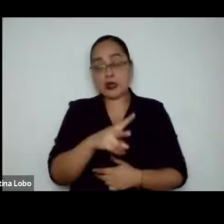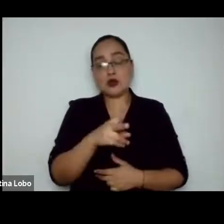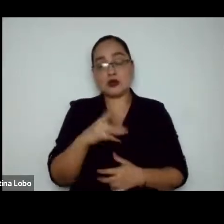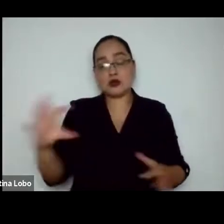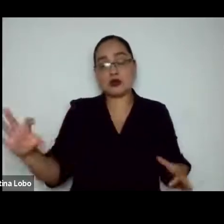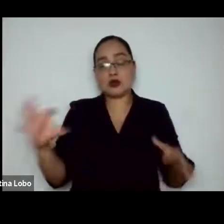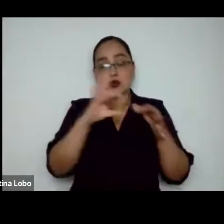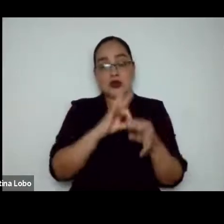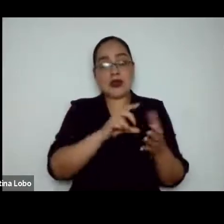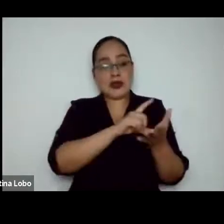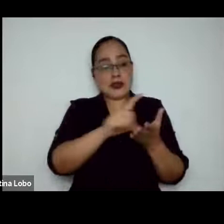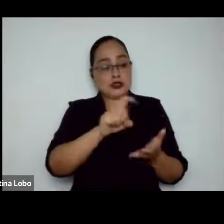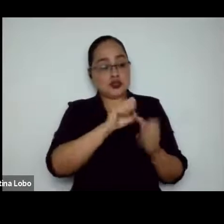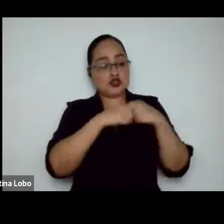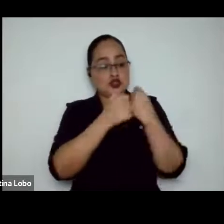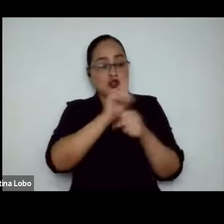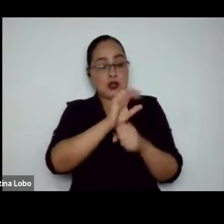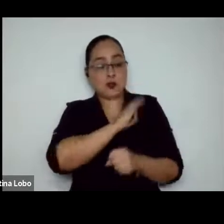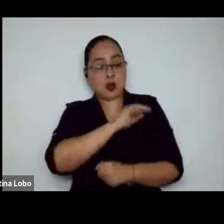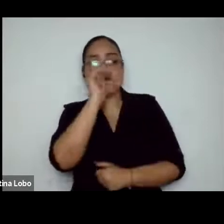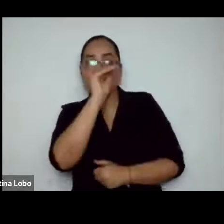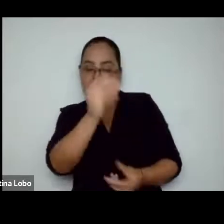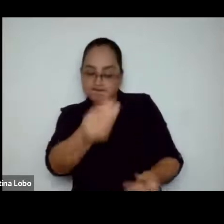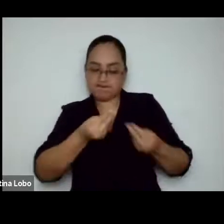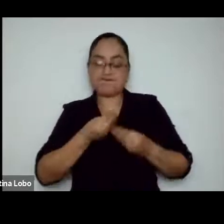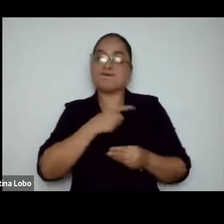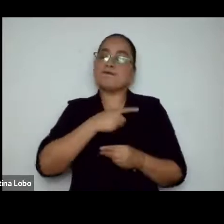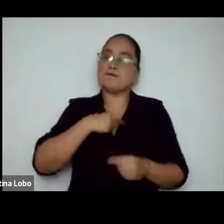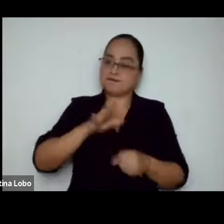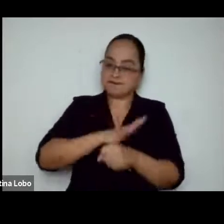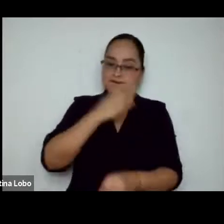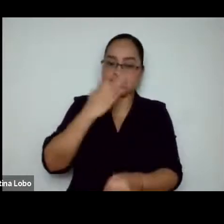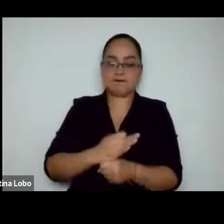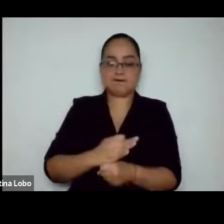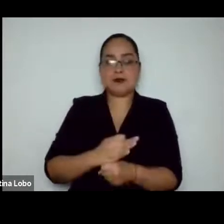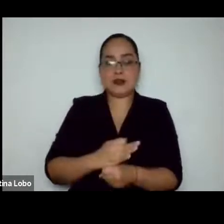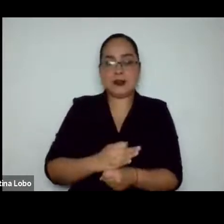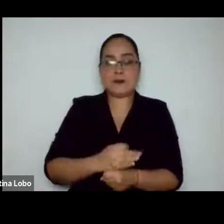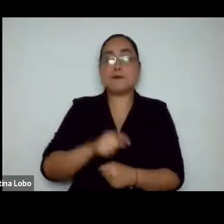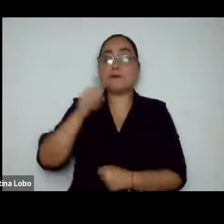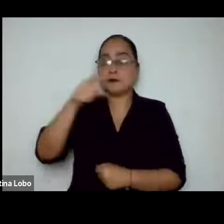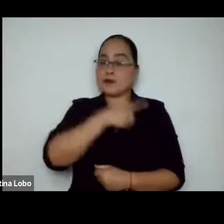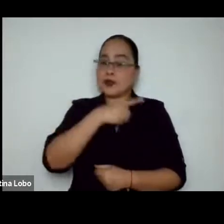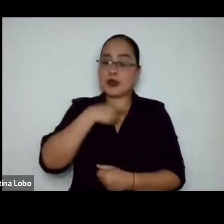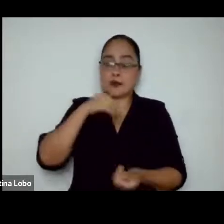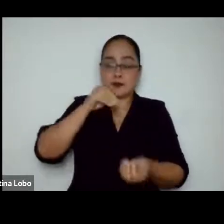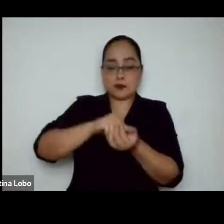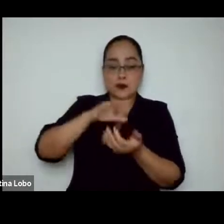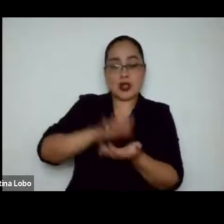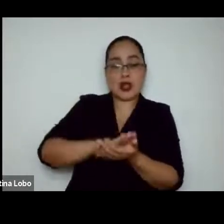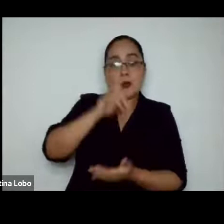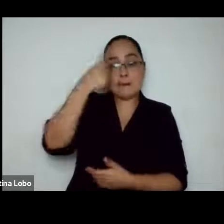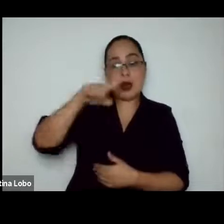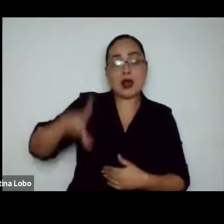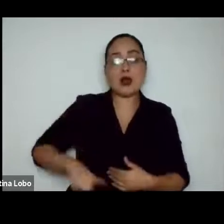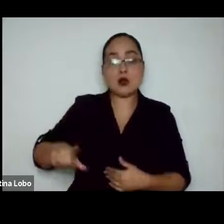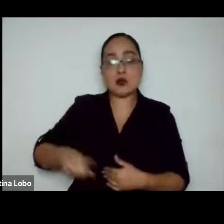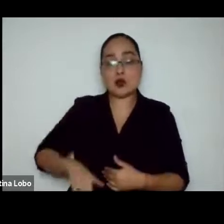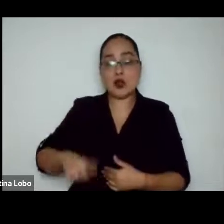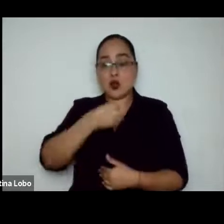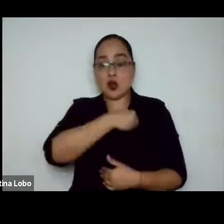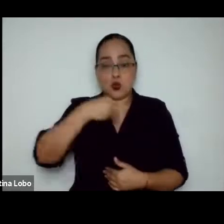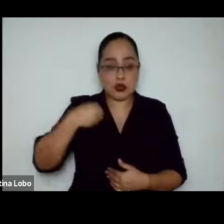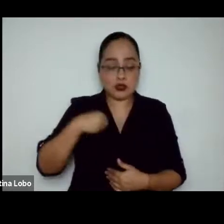derechos exigibles, derechos que dan o que establecen obligaciones al Estado de hacer y de no